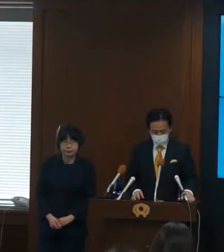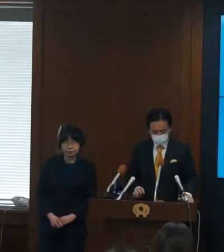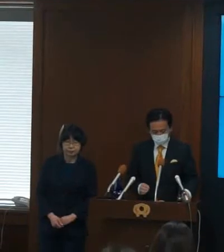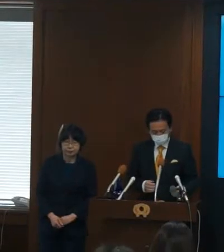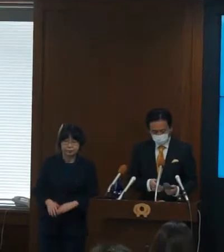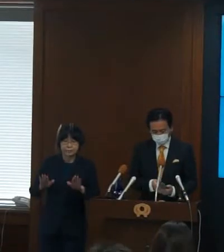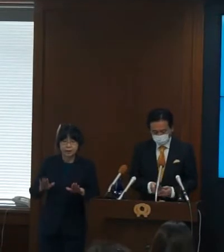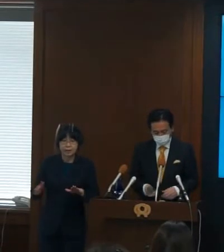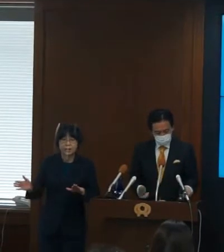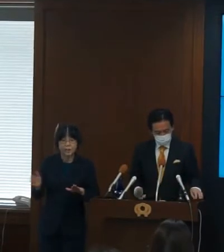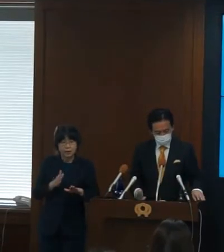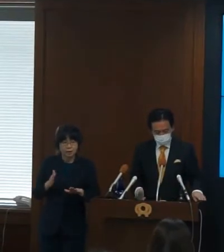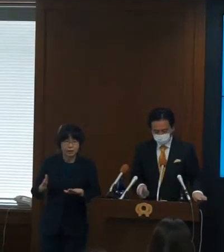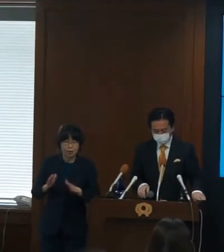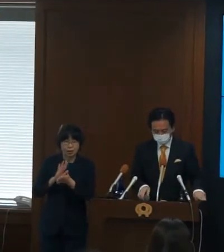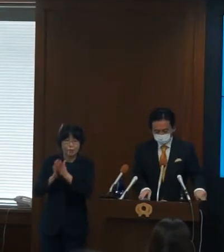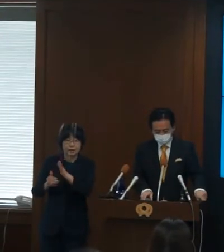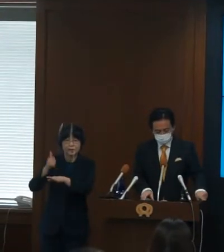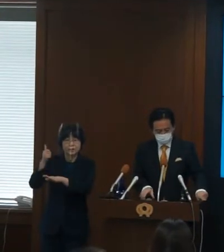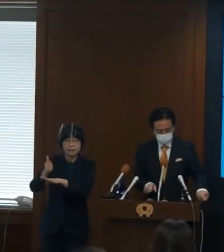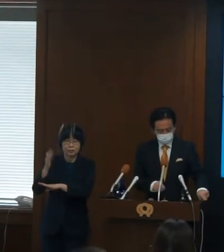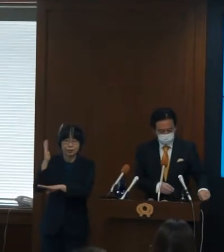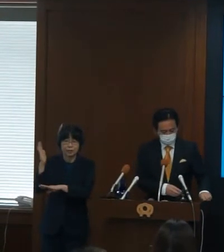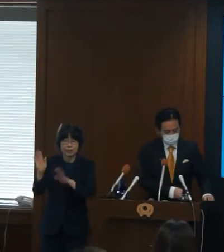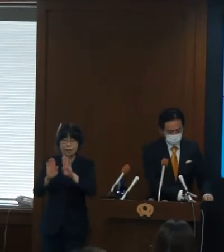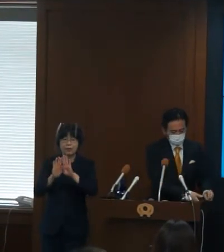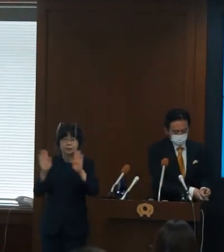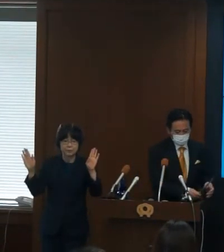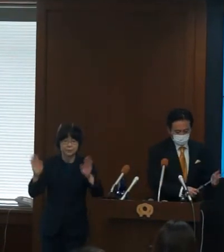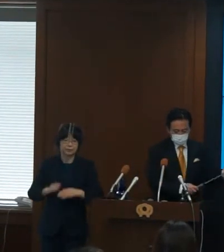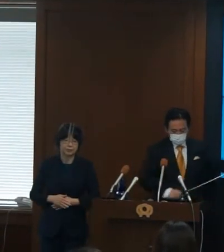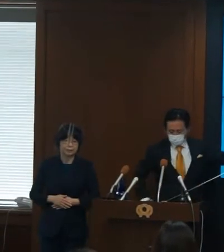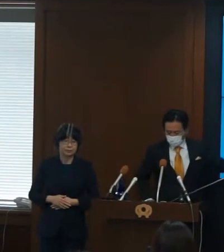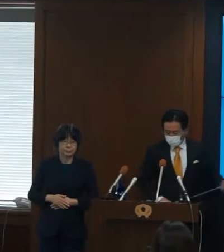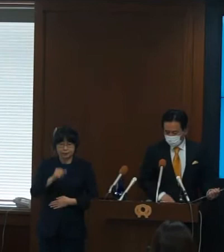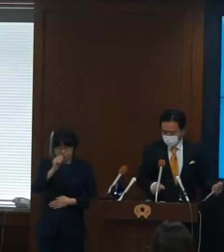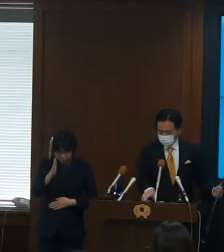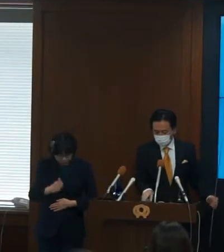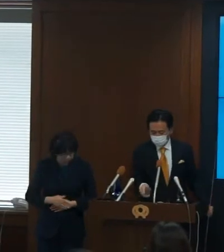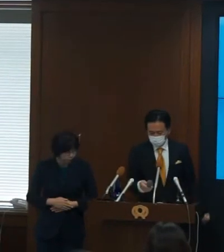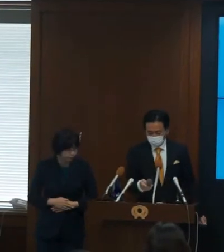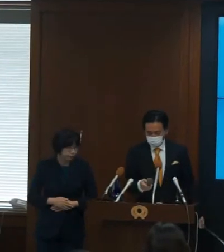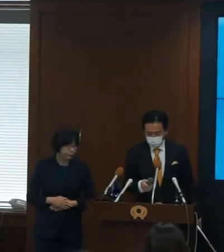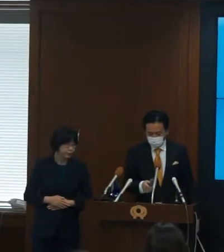それではただいまから一時記者会見を始めます。どうぞよろしくお願いします。